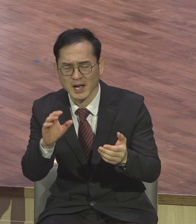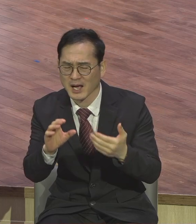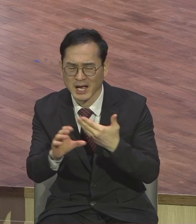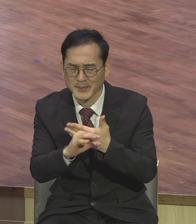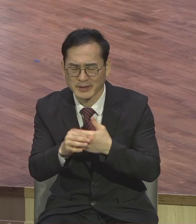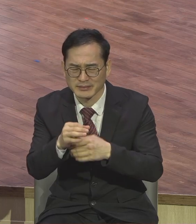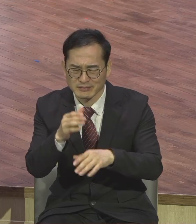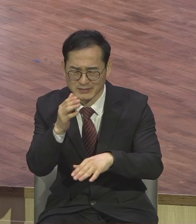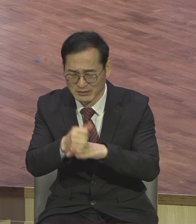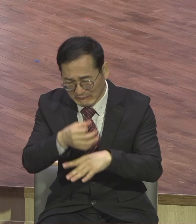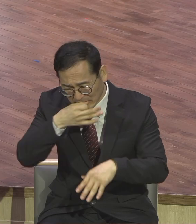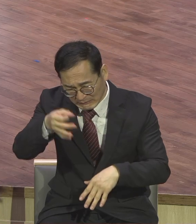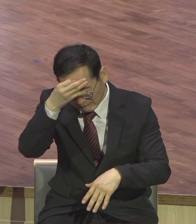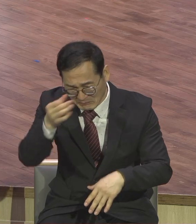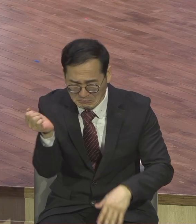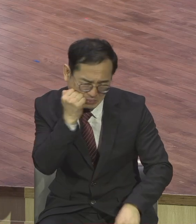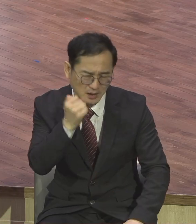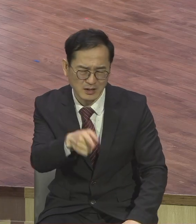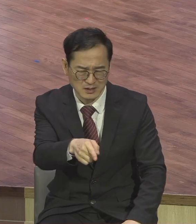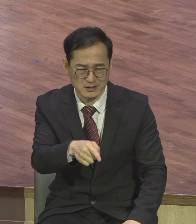조심해라.